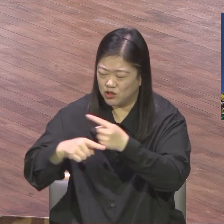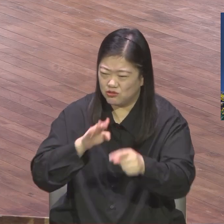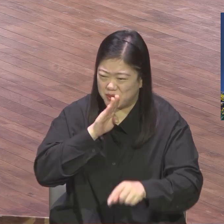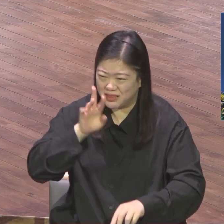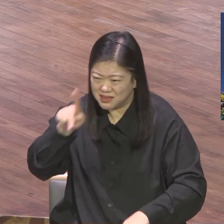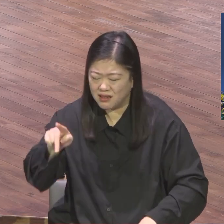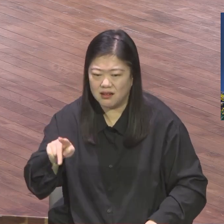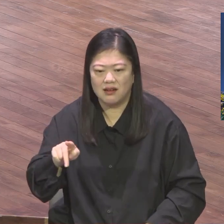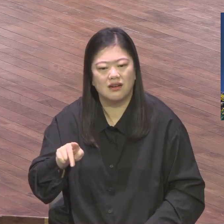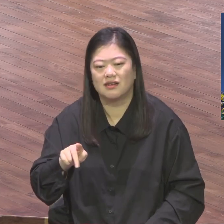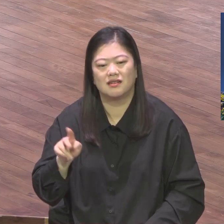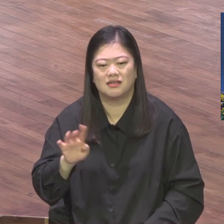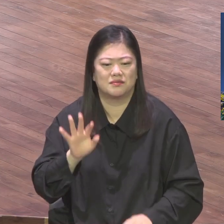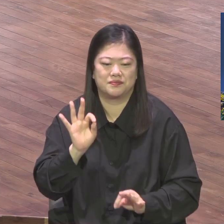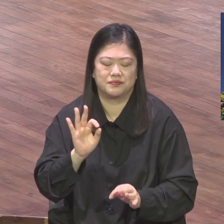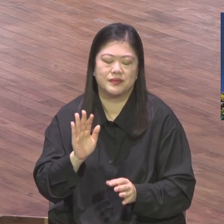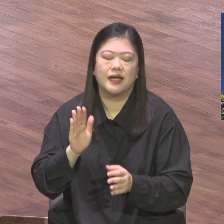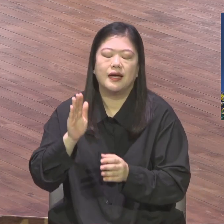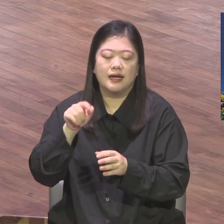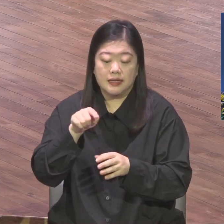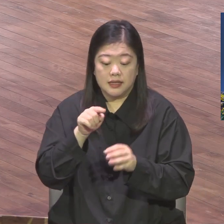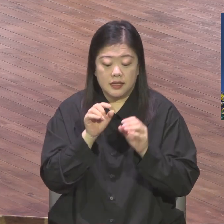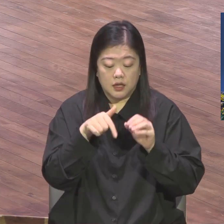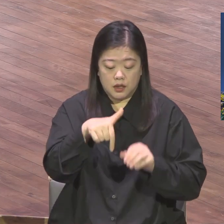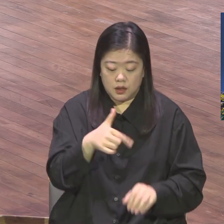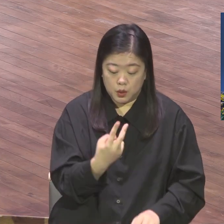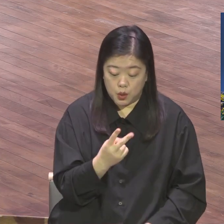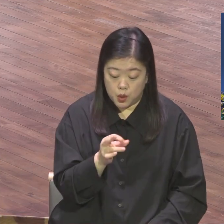종인데 하나님이 세웠는데